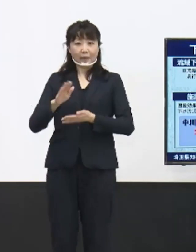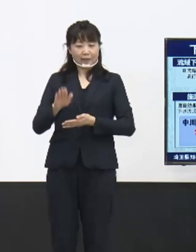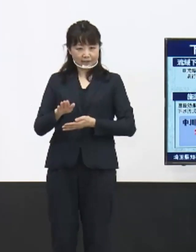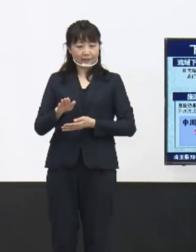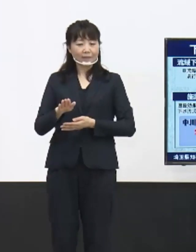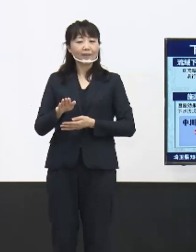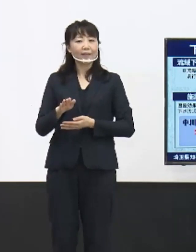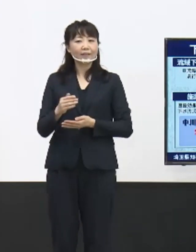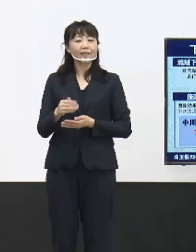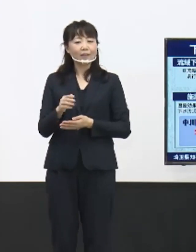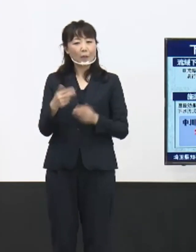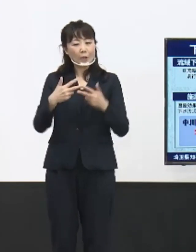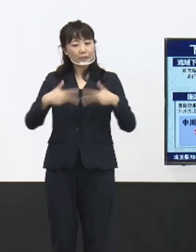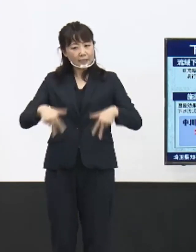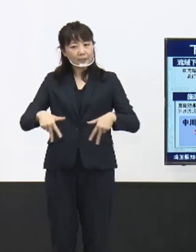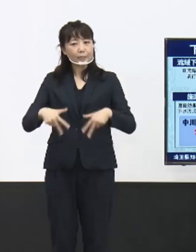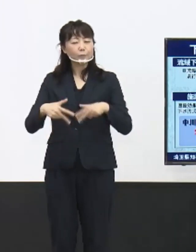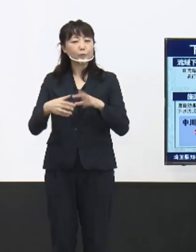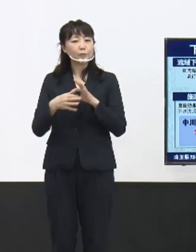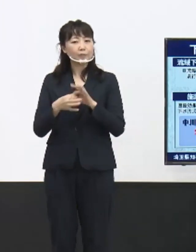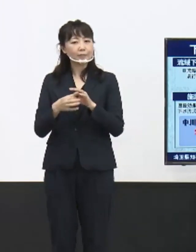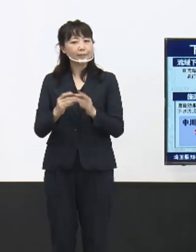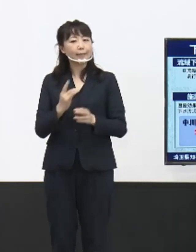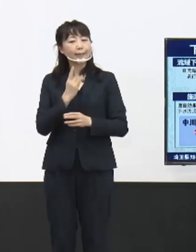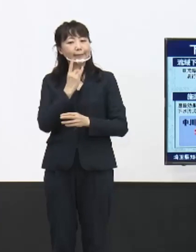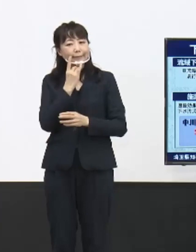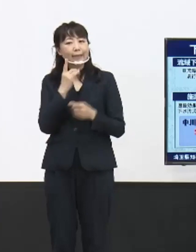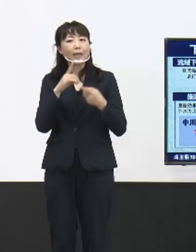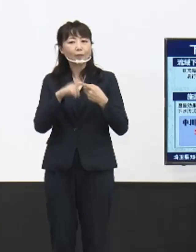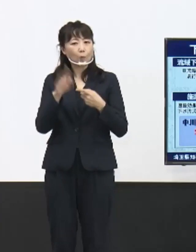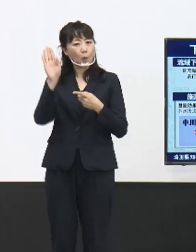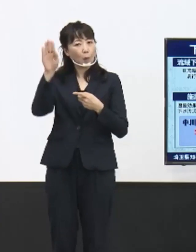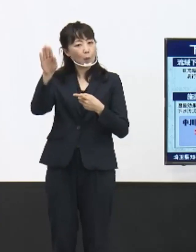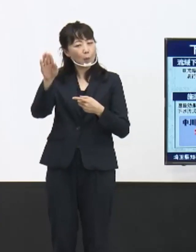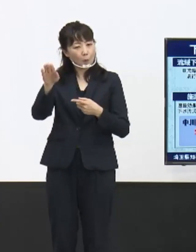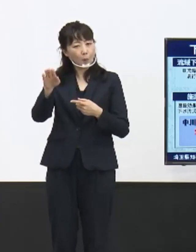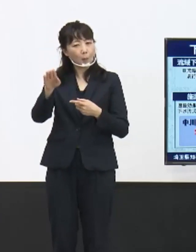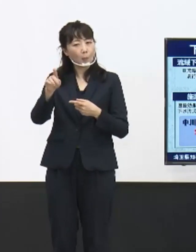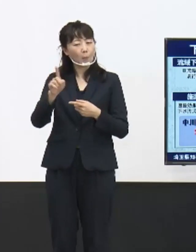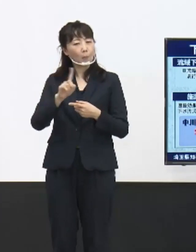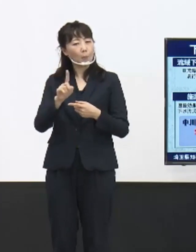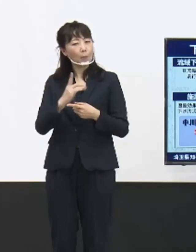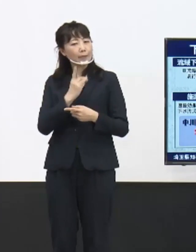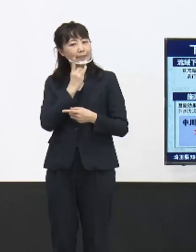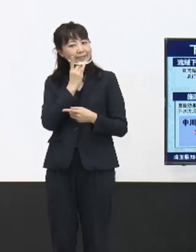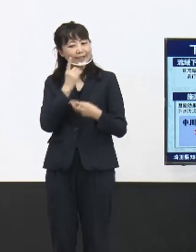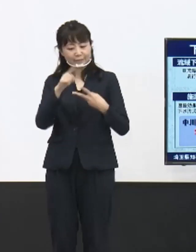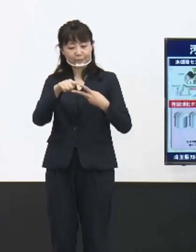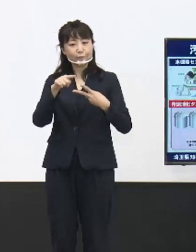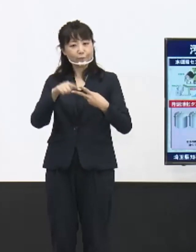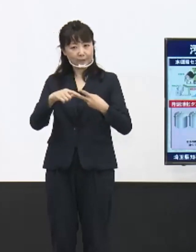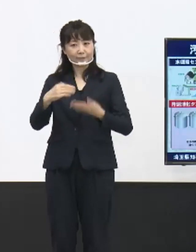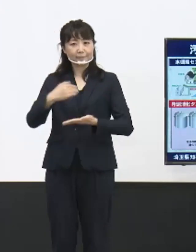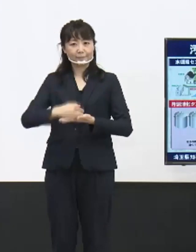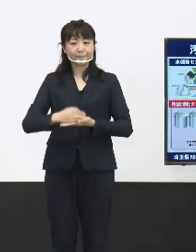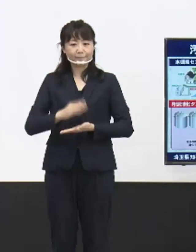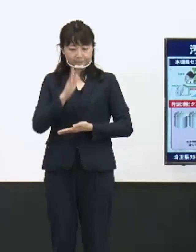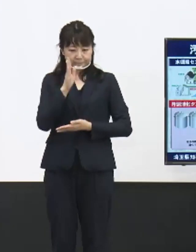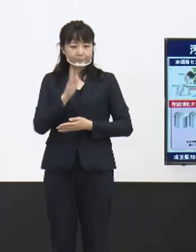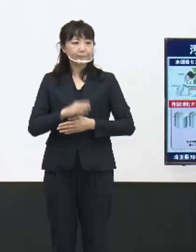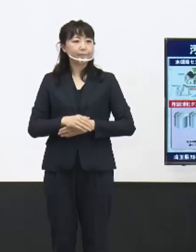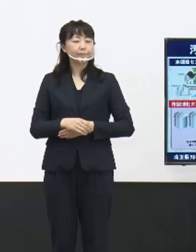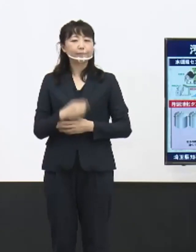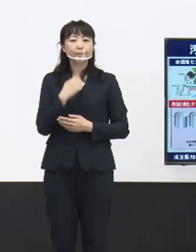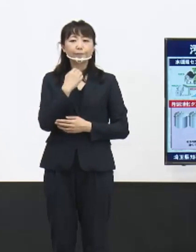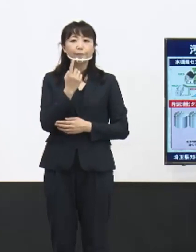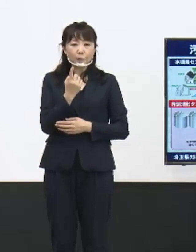システムの稼働についてですね、期待することと、今後どういうふうになっていただき、欲しいかという期待をお聞かせいただきたい。それが1点とですね、もう